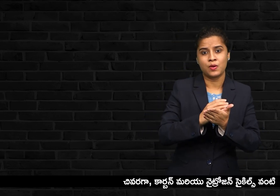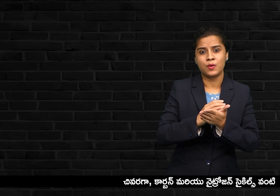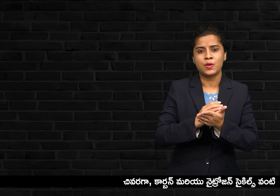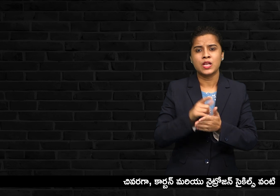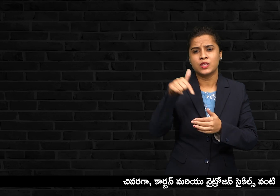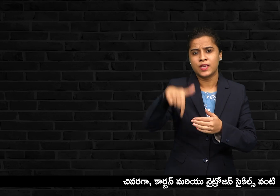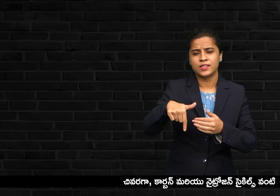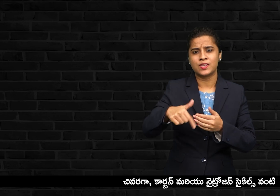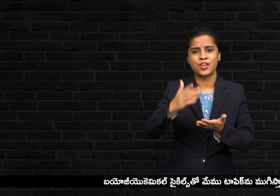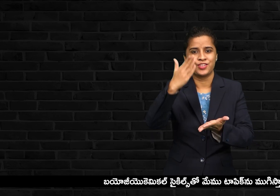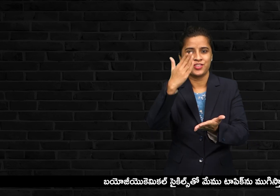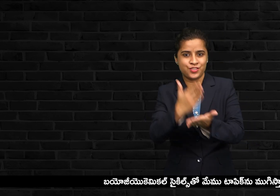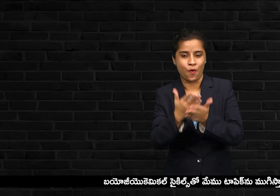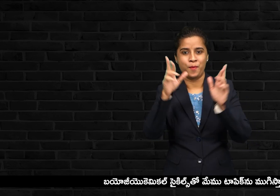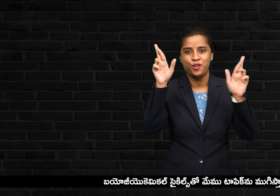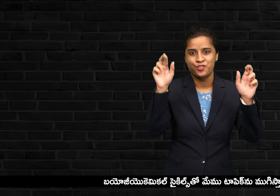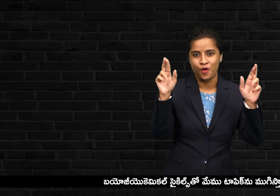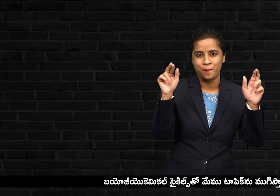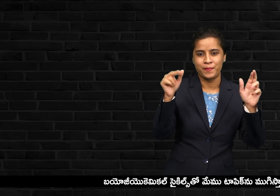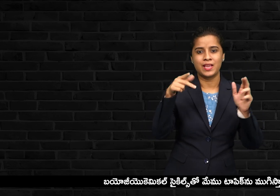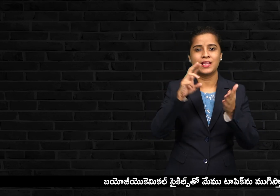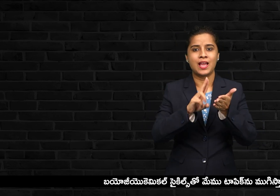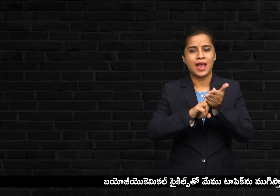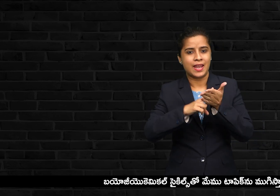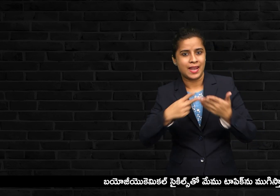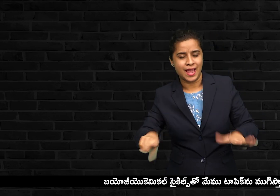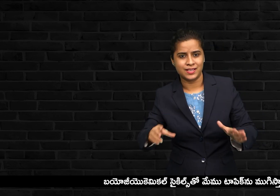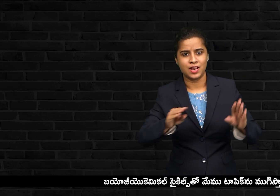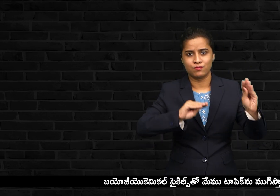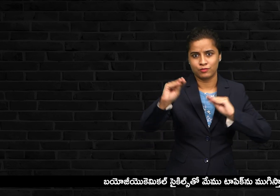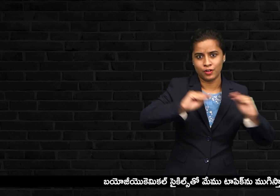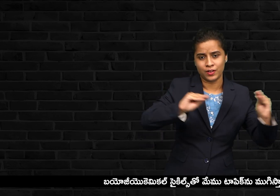సైకిల్స్ వంటి బయోజెకెమికల్ సైకిల్స్తో మేము టాపిక్ను ముగిస్తాము.